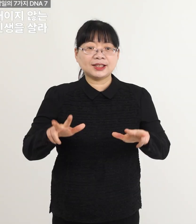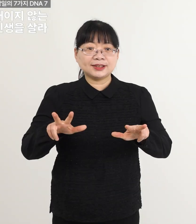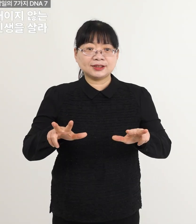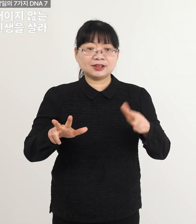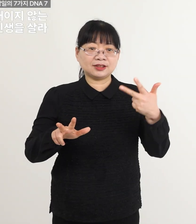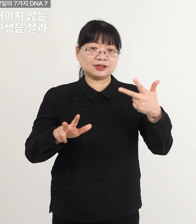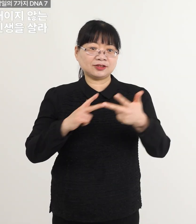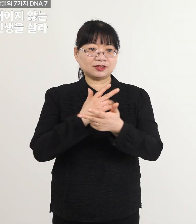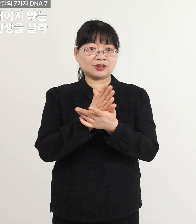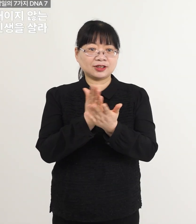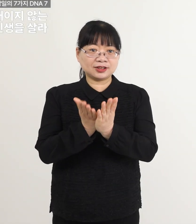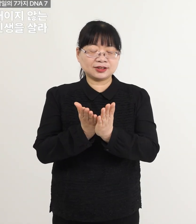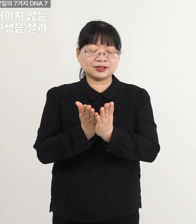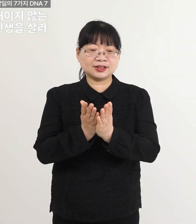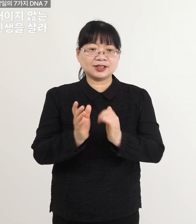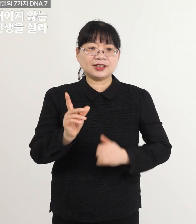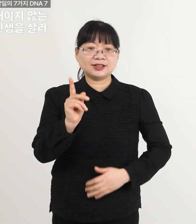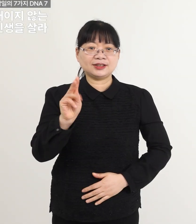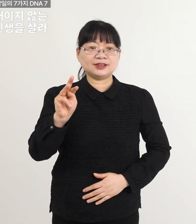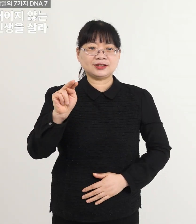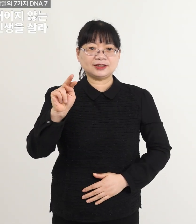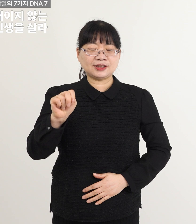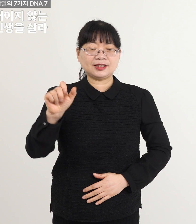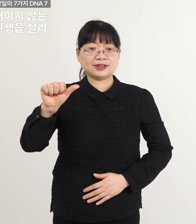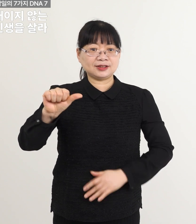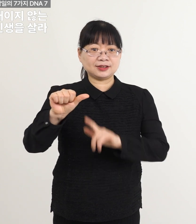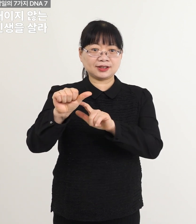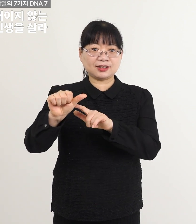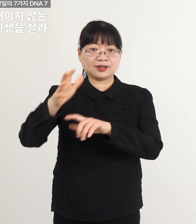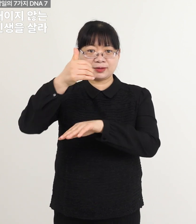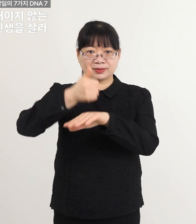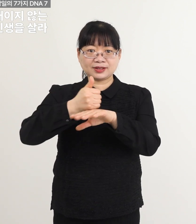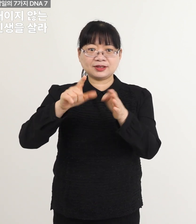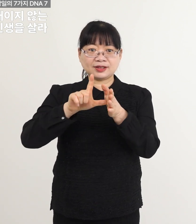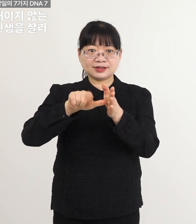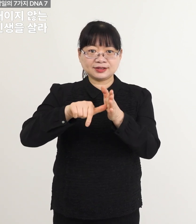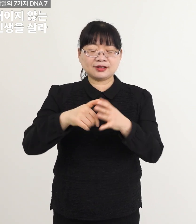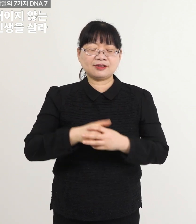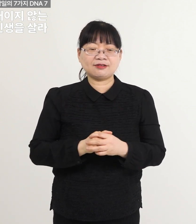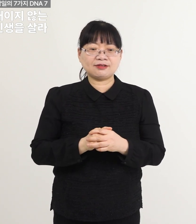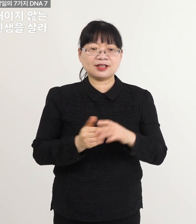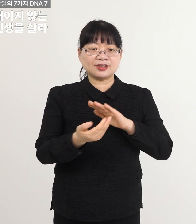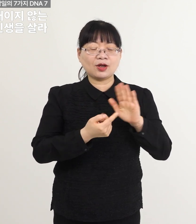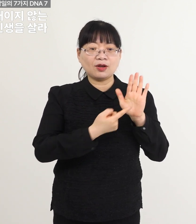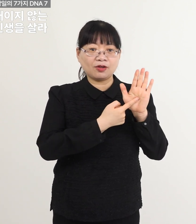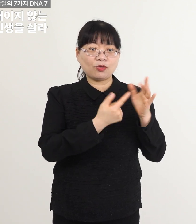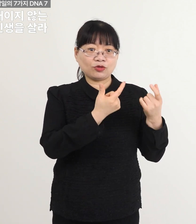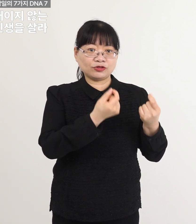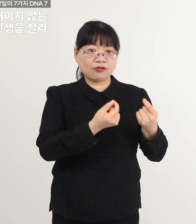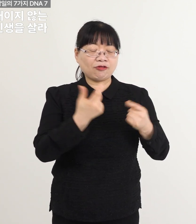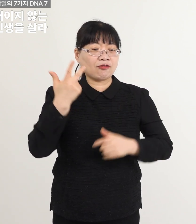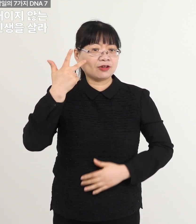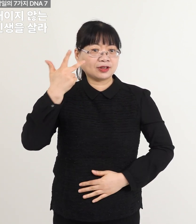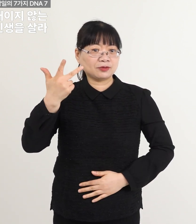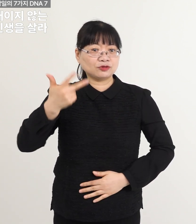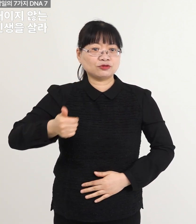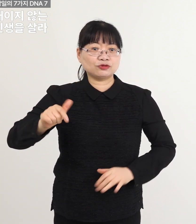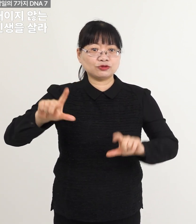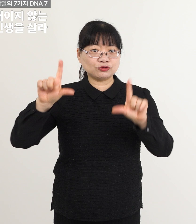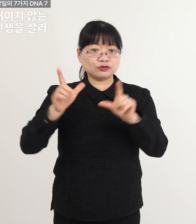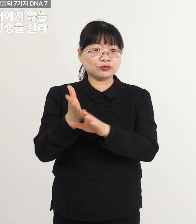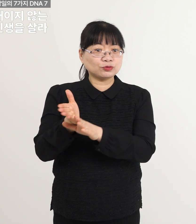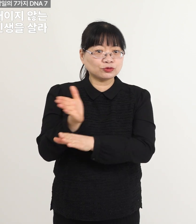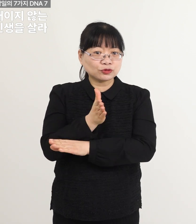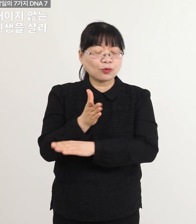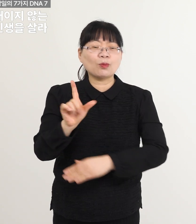이제 7가지 DNA 마지막 시간이에요. 예고된 대로 다음 주